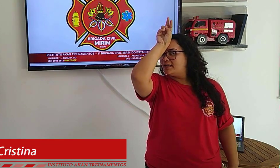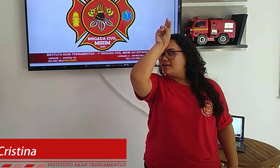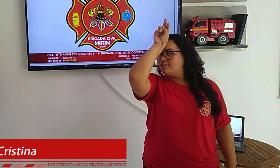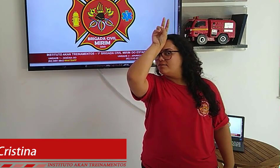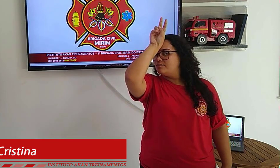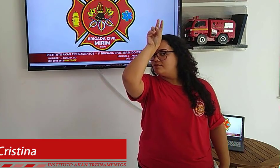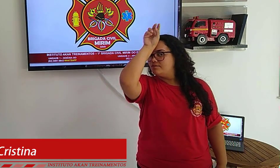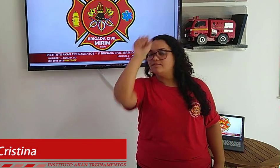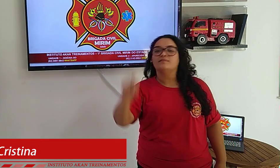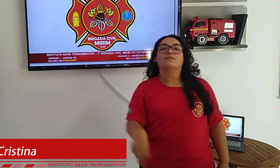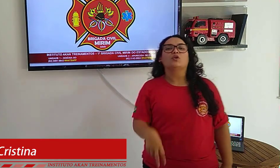Barata,